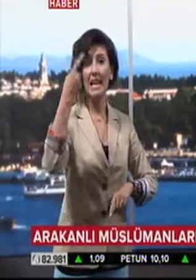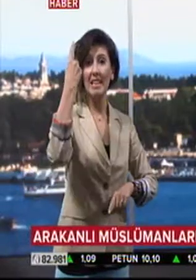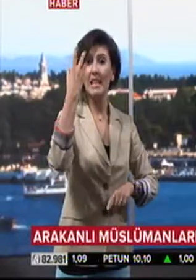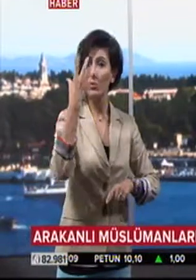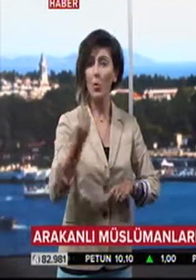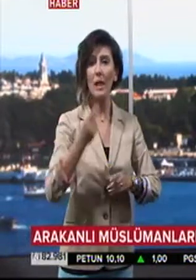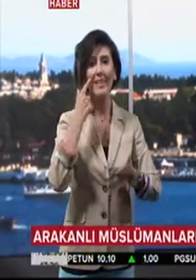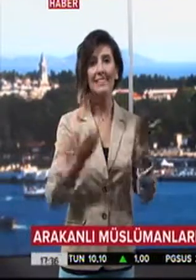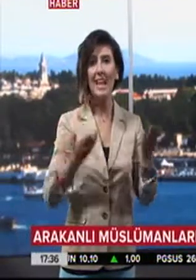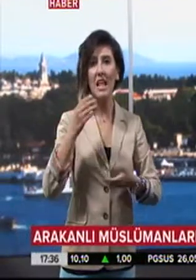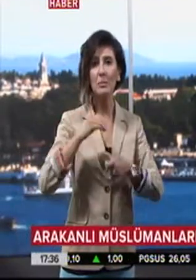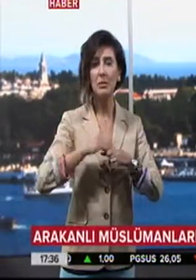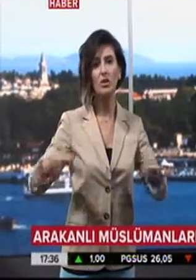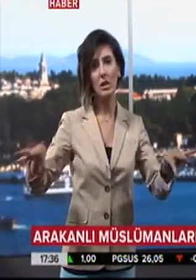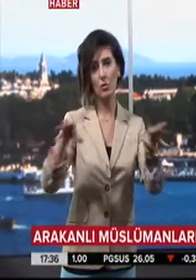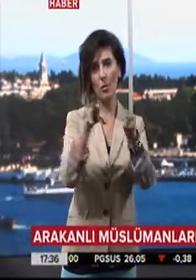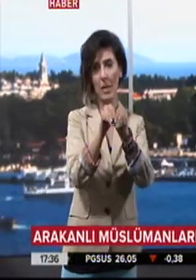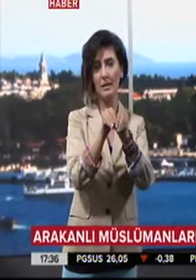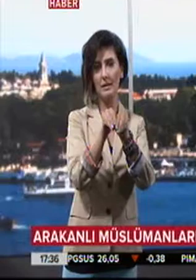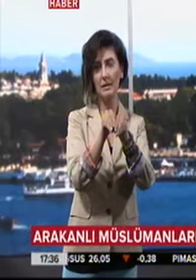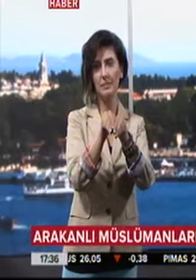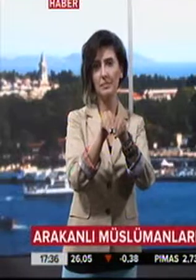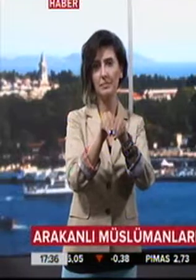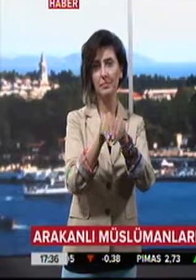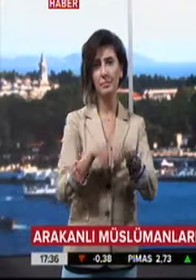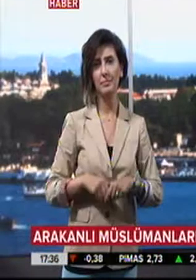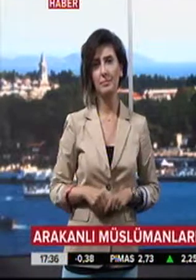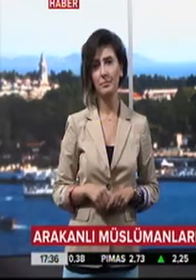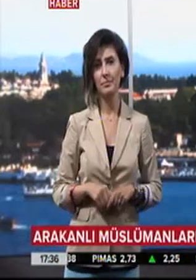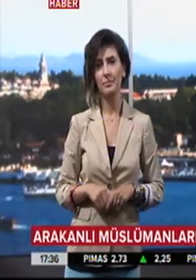kez yaşananları değerlendirmek için toplandı.